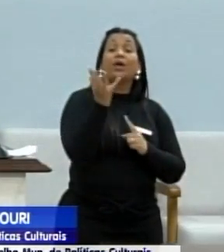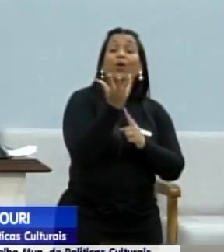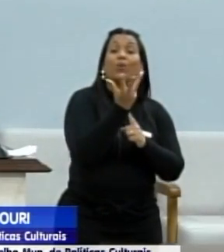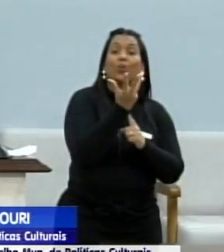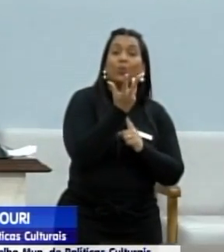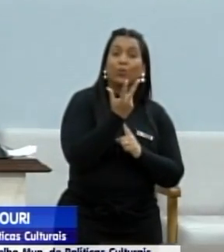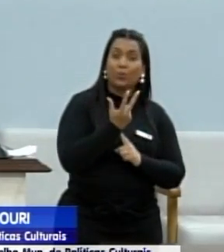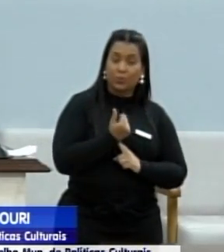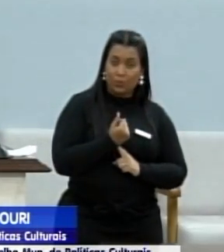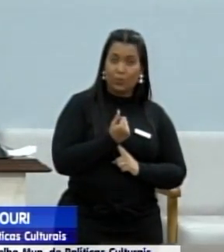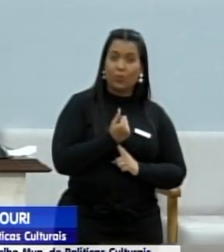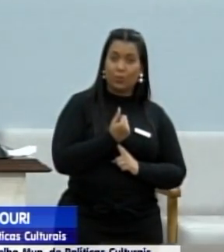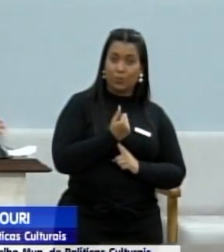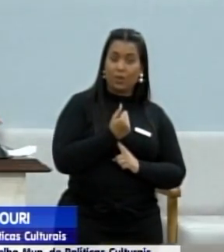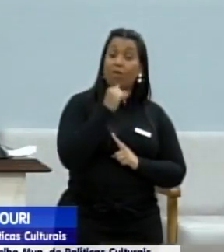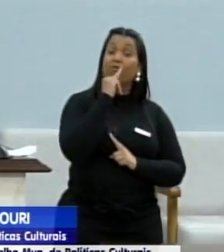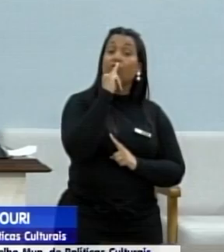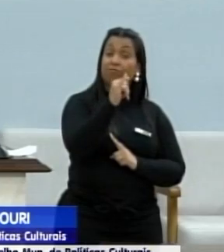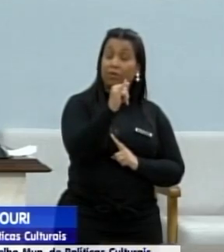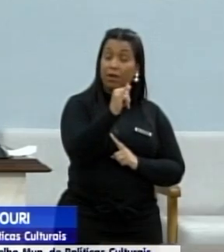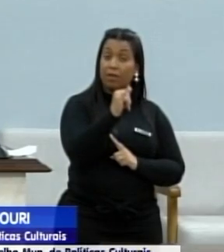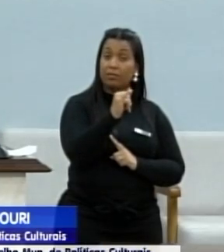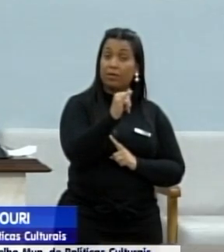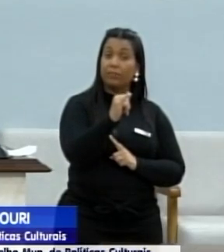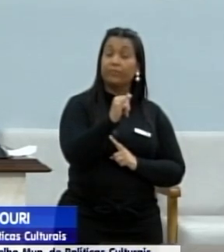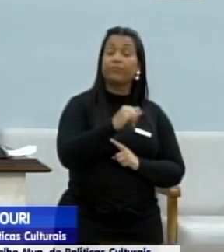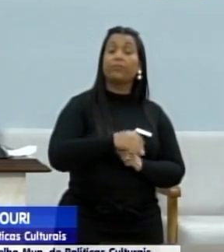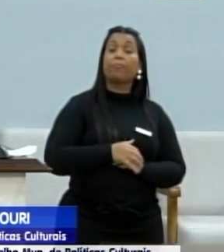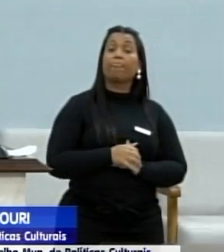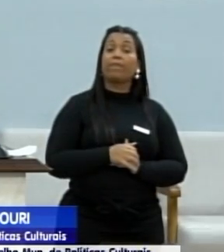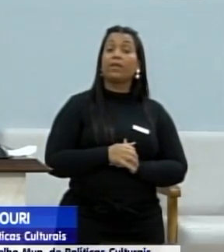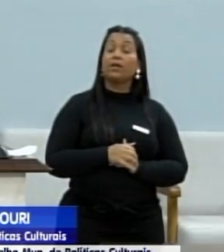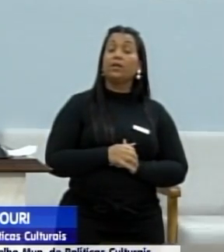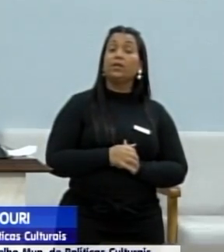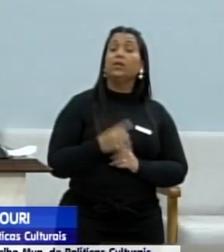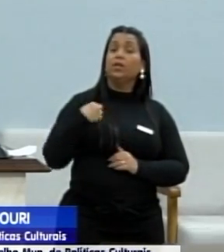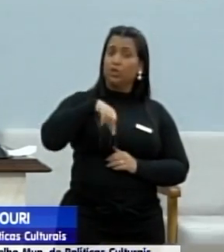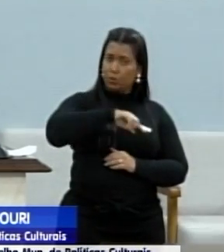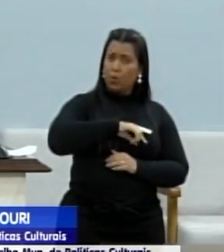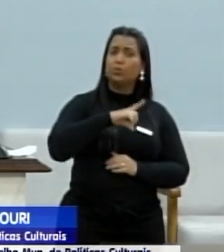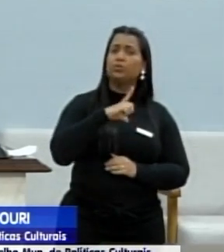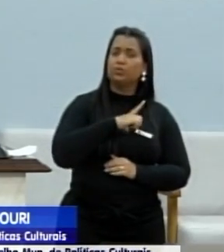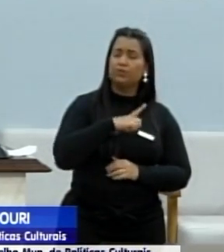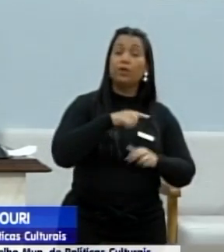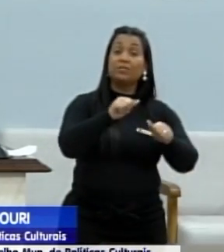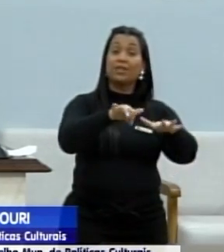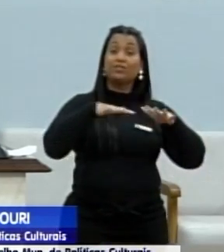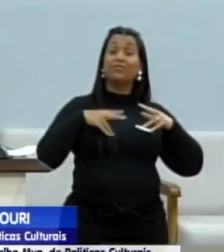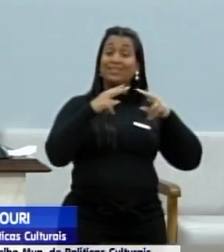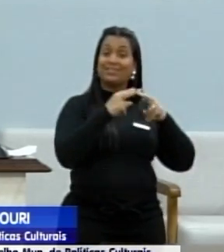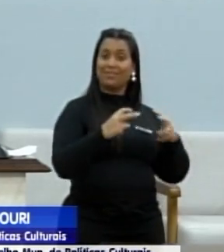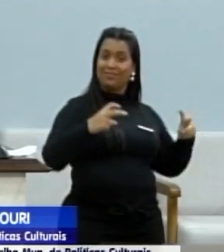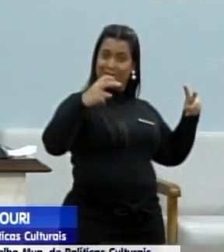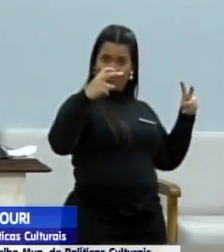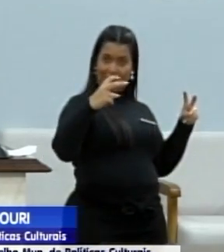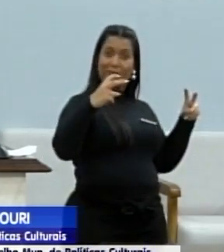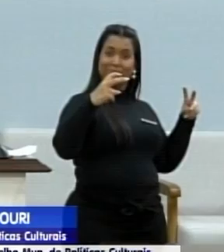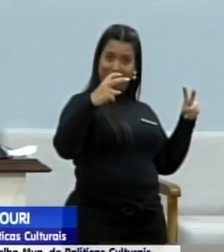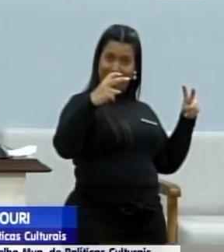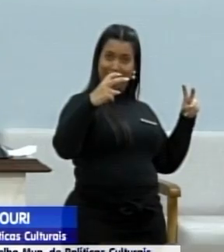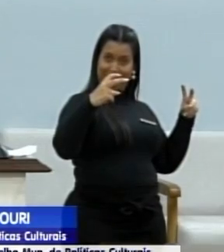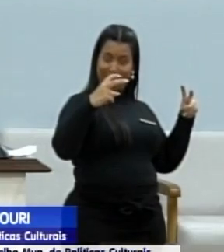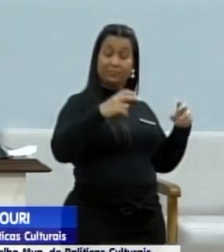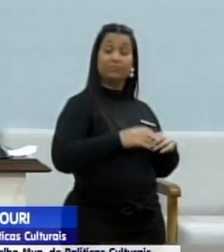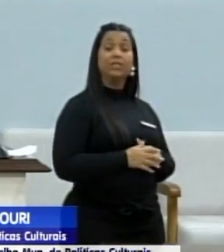um eixo prioritário, né, para a LDO e para o orçamento, e a gente teve a audiência virtual, eletrônica, pelo